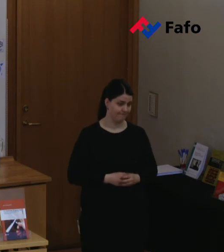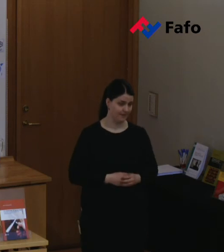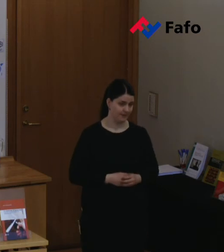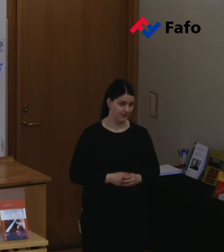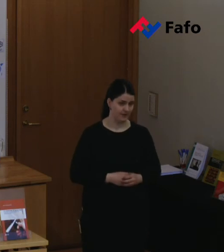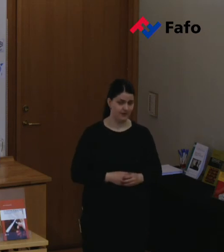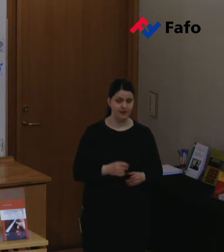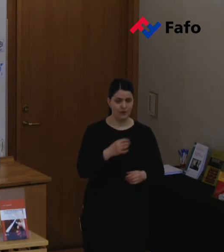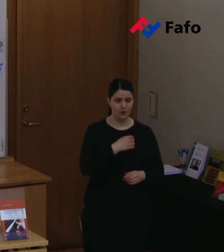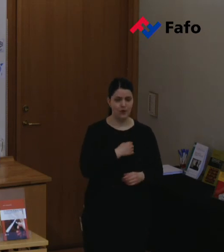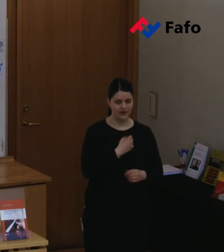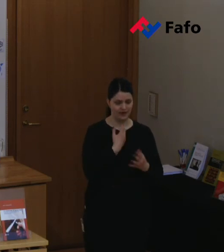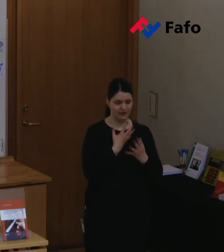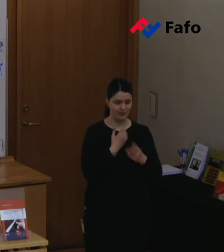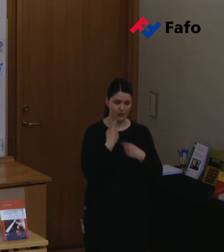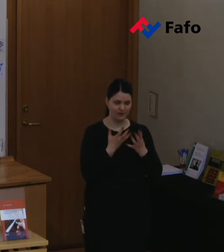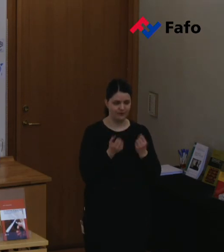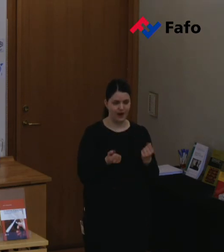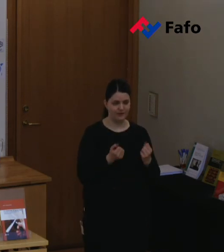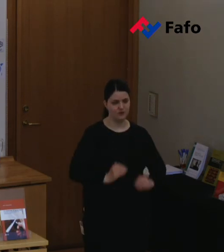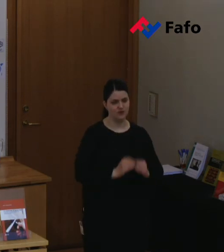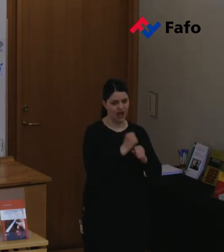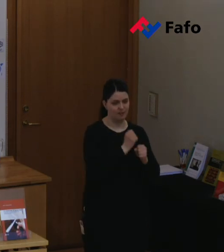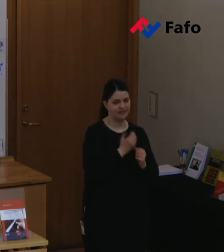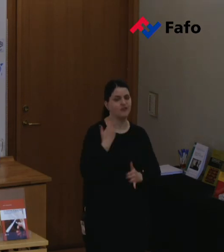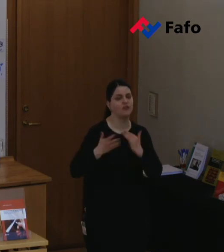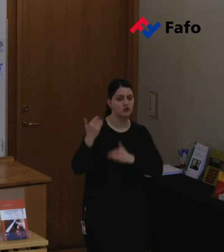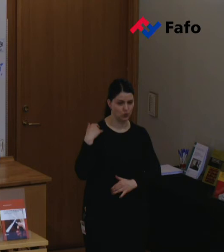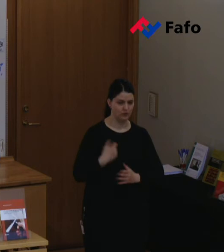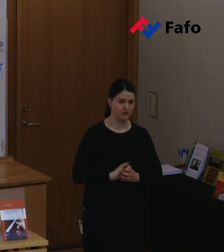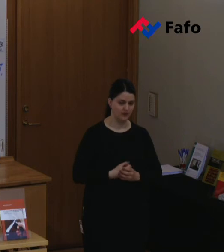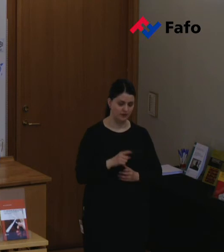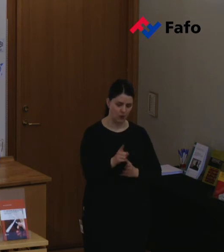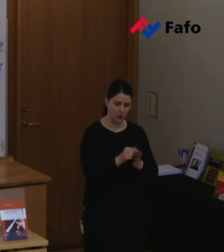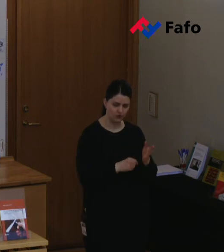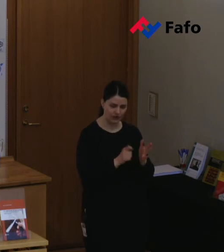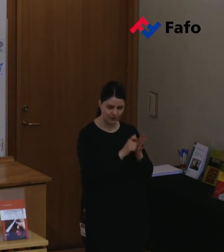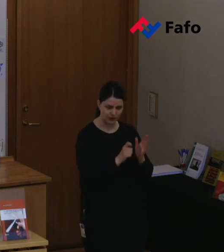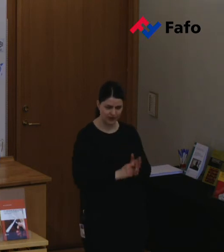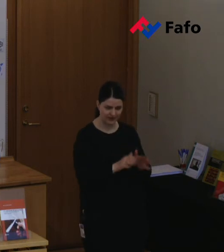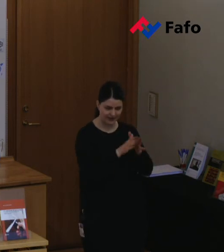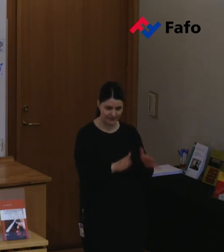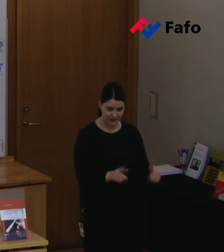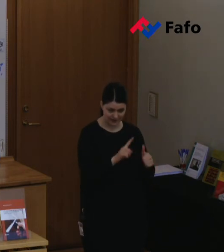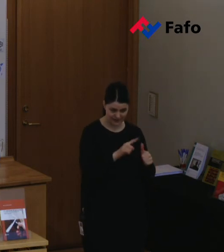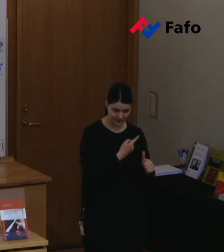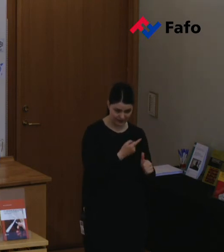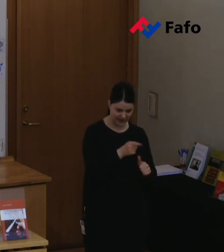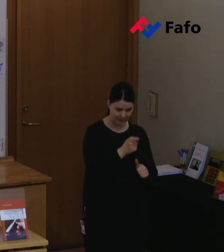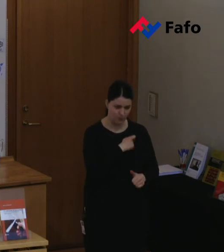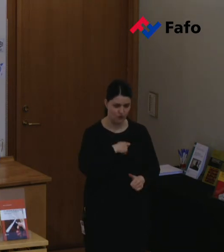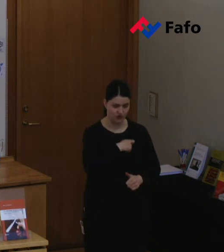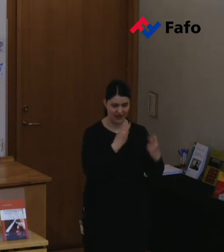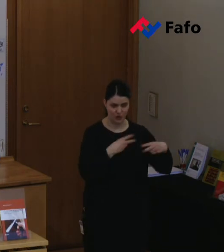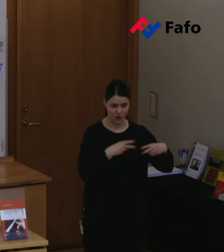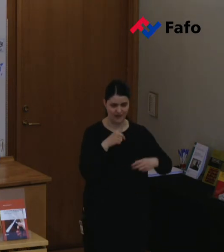fra en sosialt arbeidstradisjon. Og utfordrer prinsippene i Housing First-modellen den profesjonelle